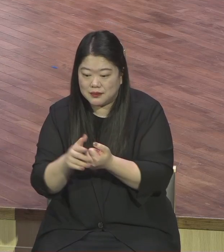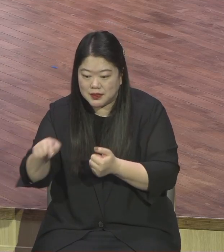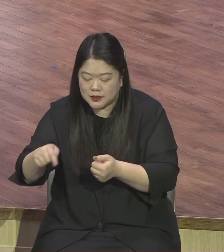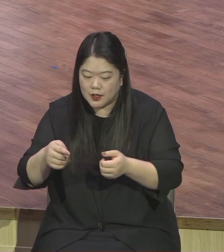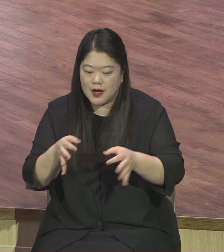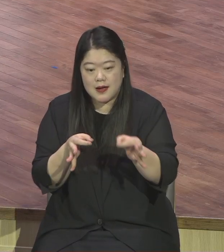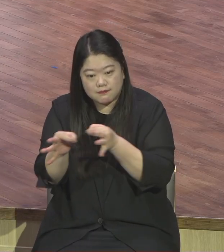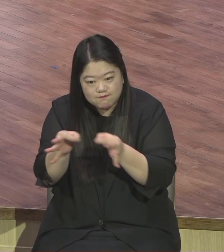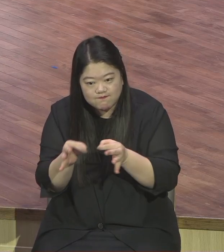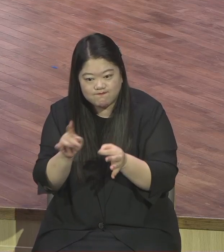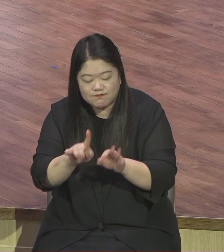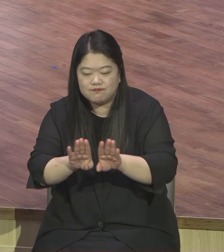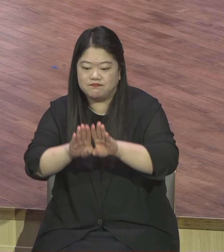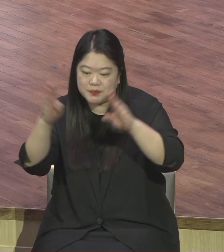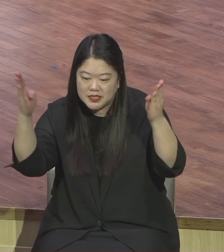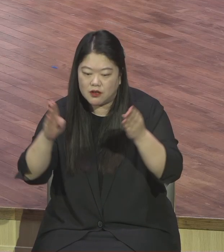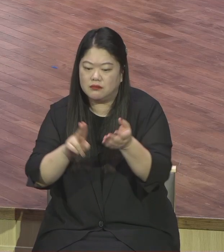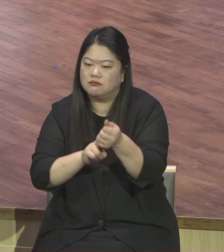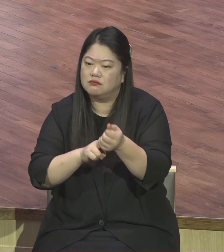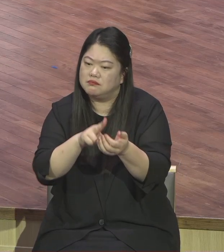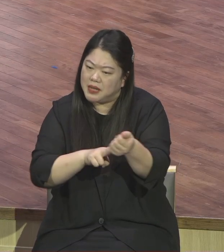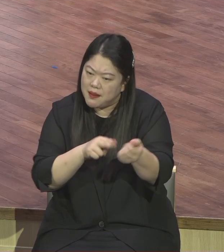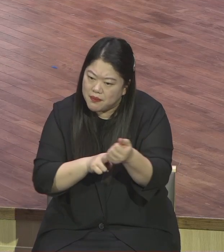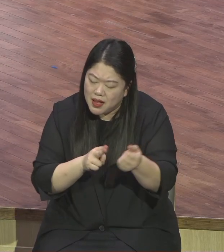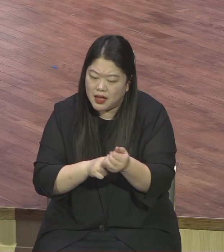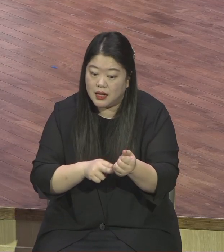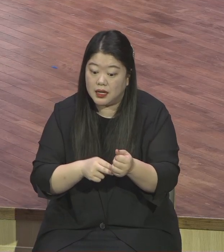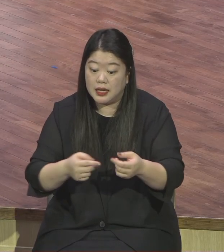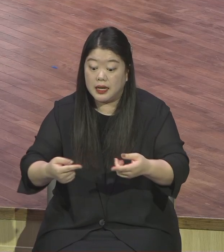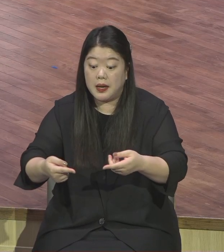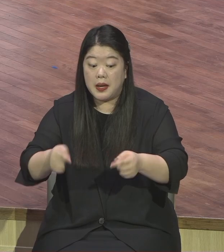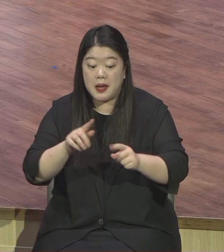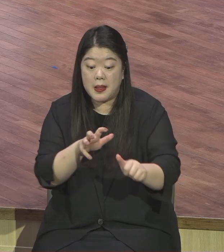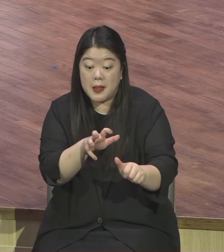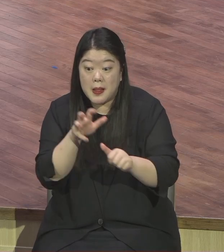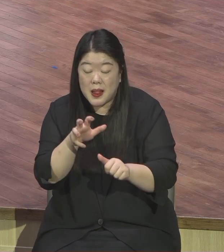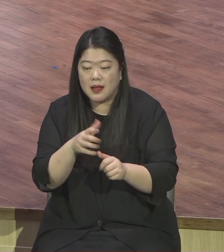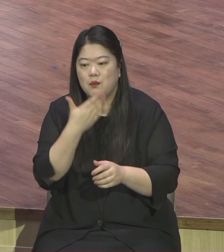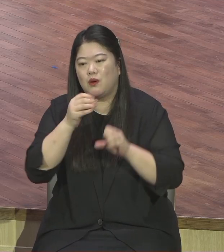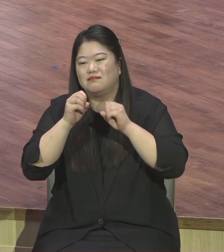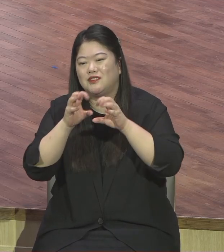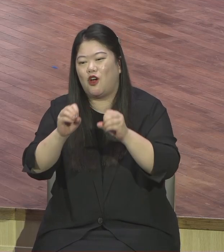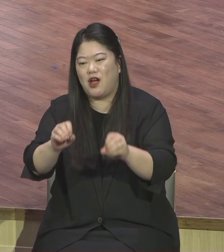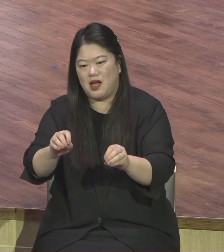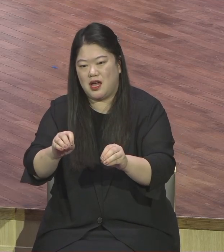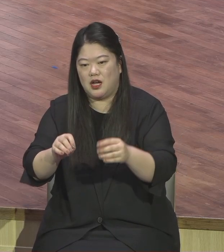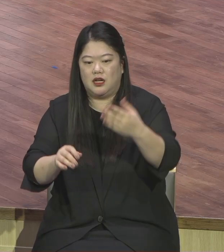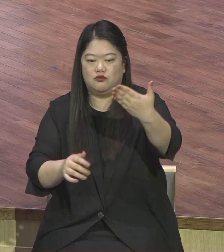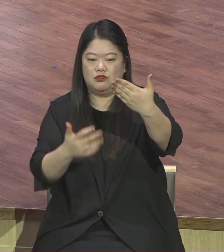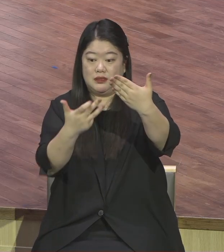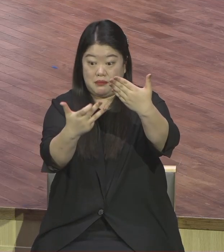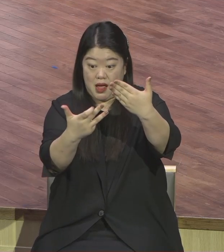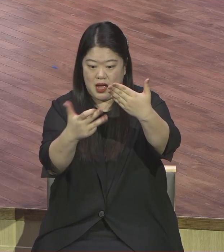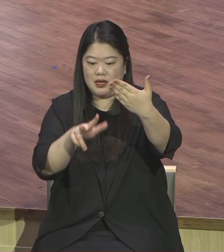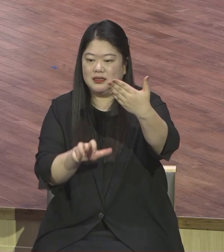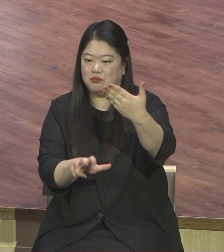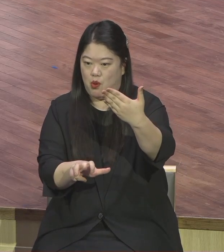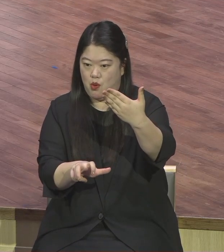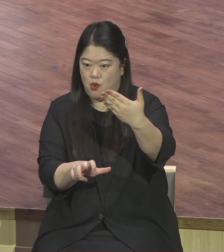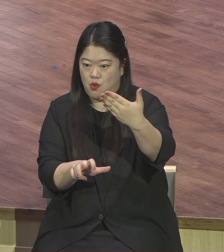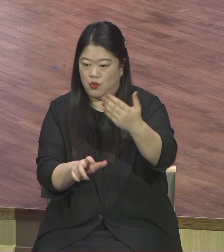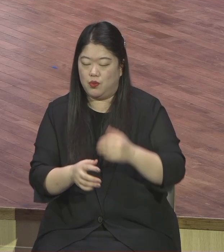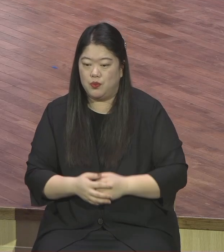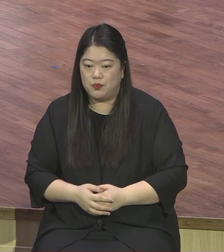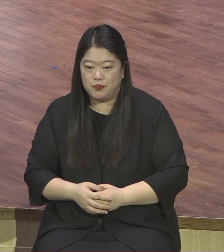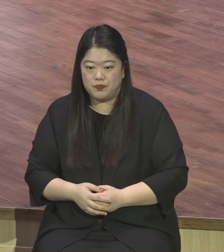영적인 이러한 관심과 집중을 해보시기 바랍니다. 그래서 다니엘서 12장 3절에 많은 사람을 오른대로